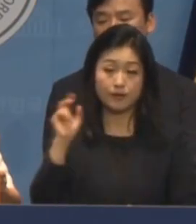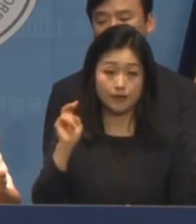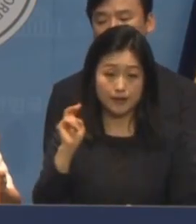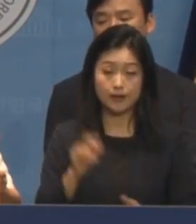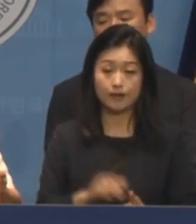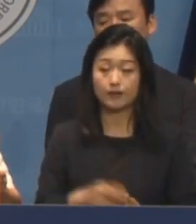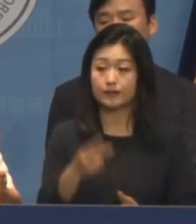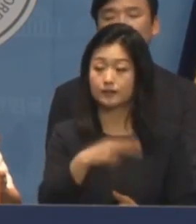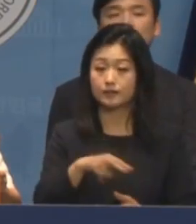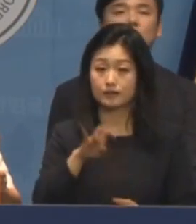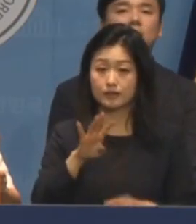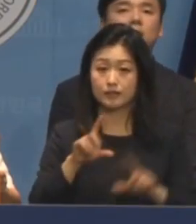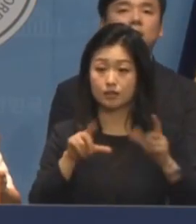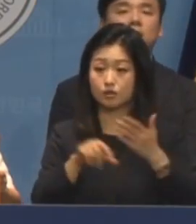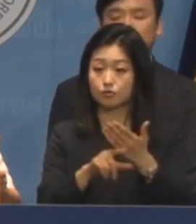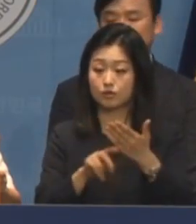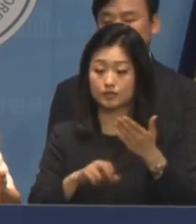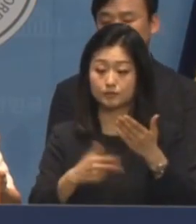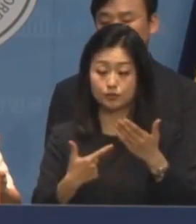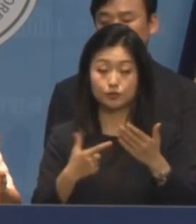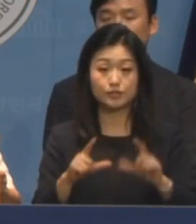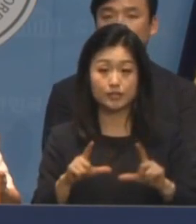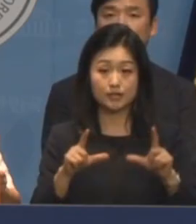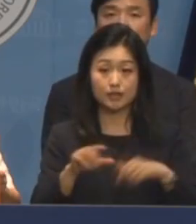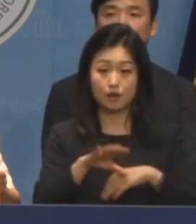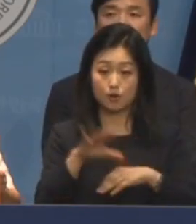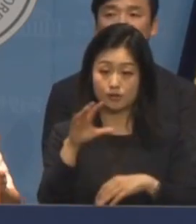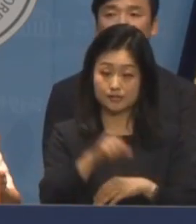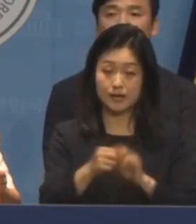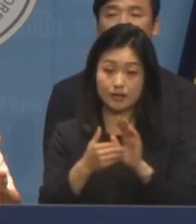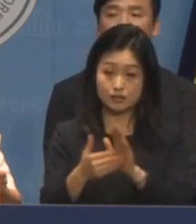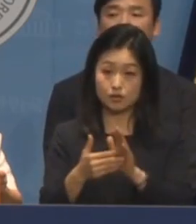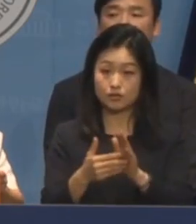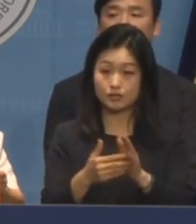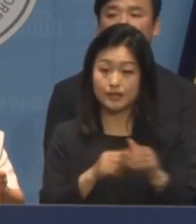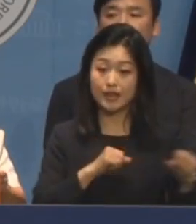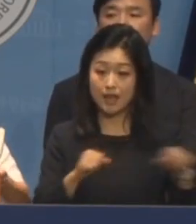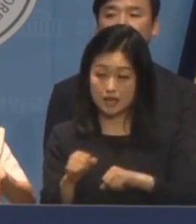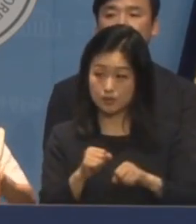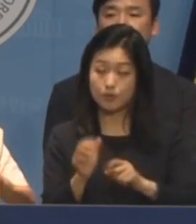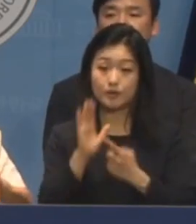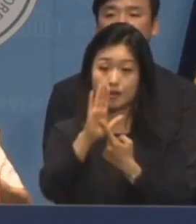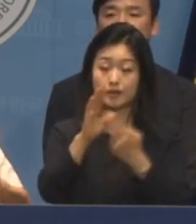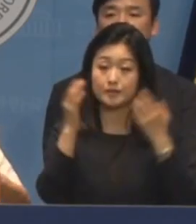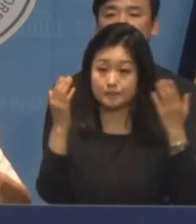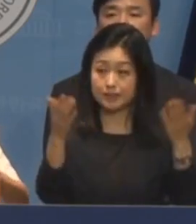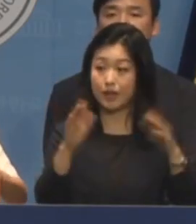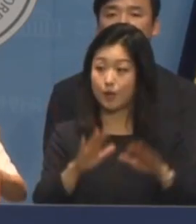2024년 9월 26일 언론장악 저지 공동행동.